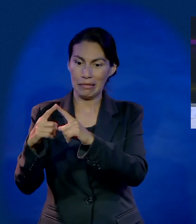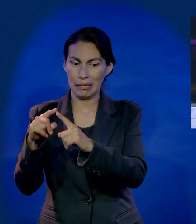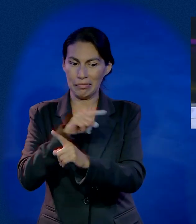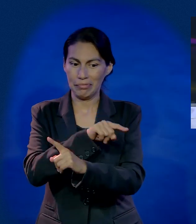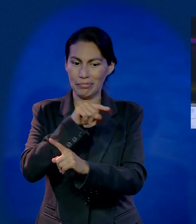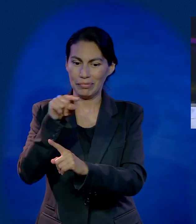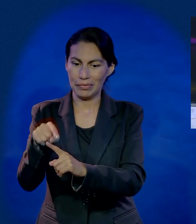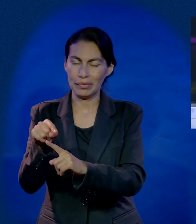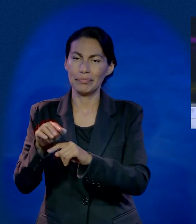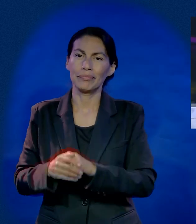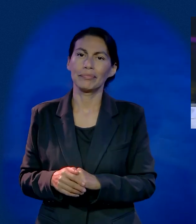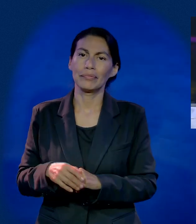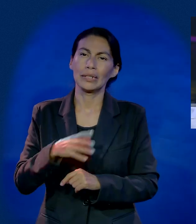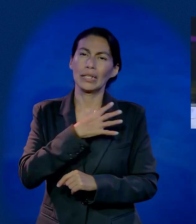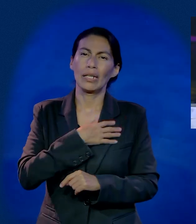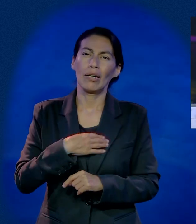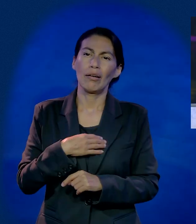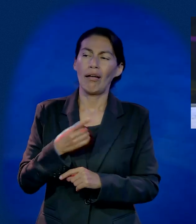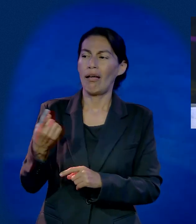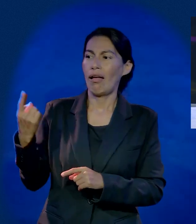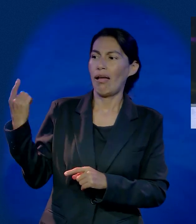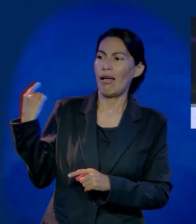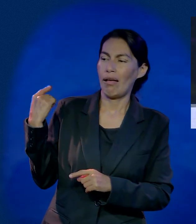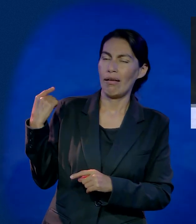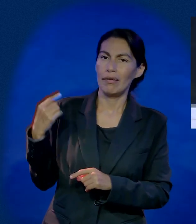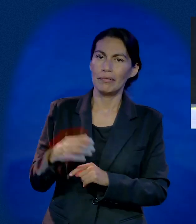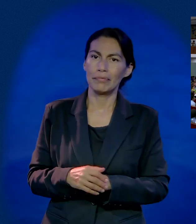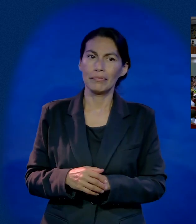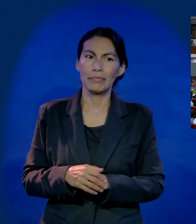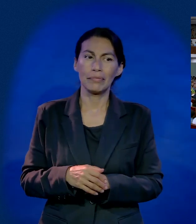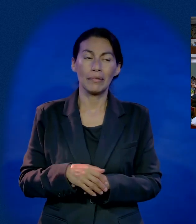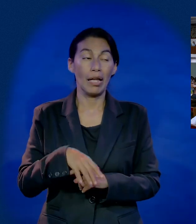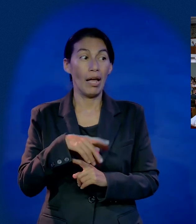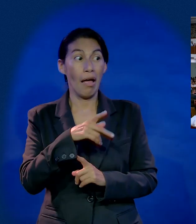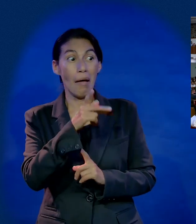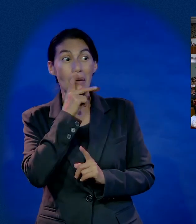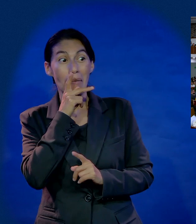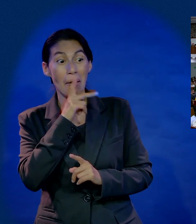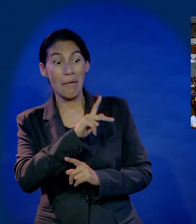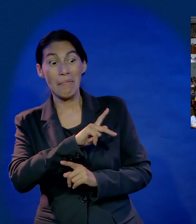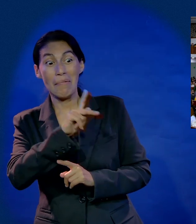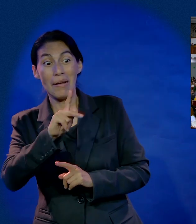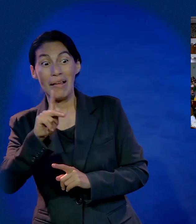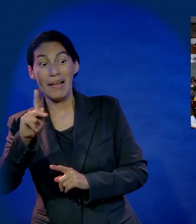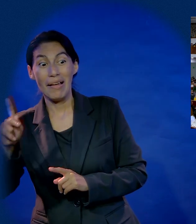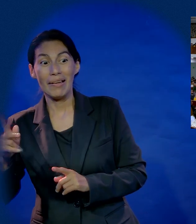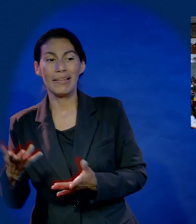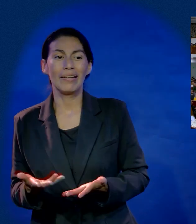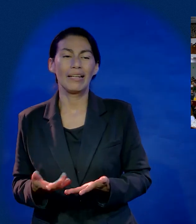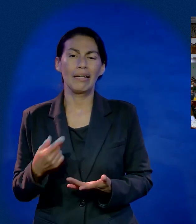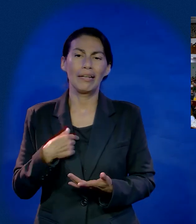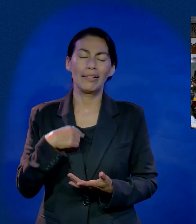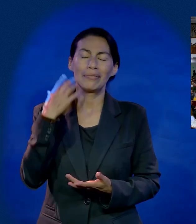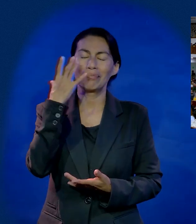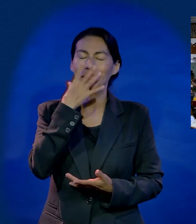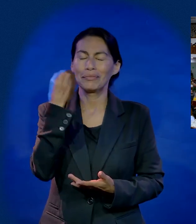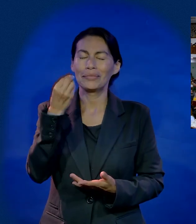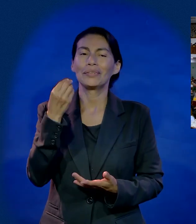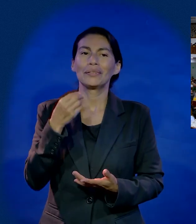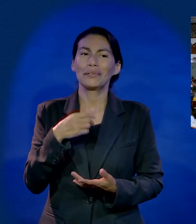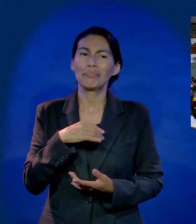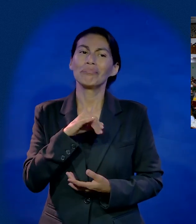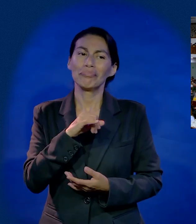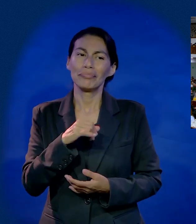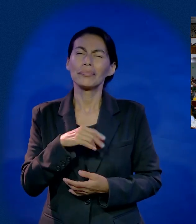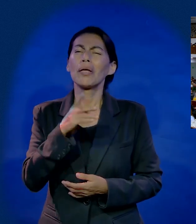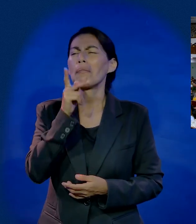llevaba el tiempo medido para llegar de una iglesia a otra. Mis hijos iban atrás, como siempre. Se asoma Luisito y ve la playa y dice, papá, la playa. Sí,